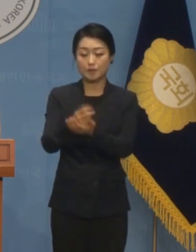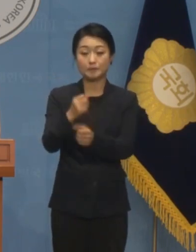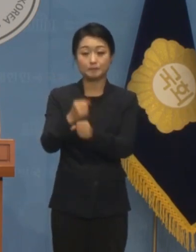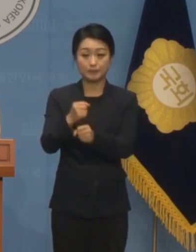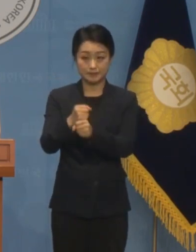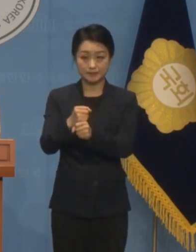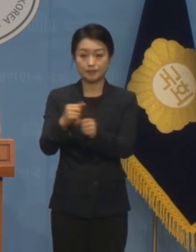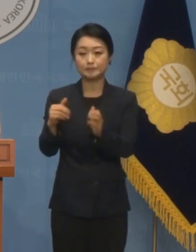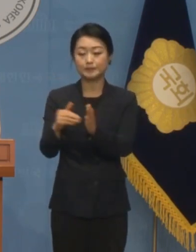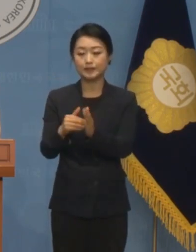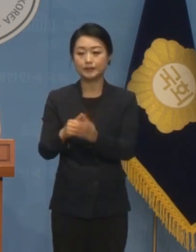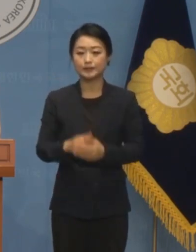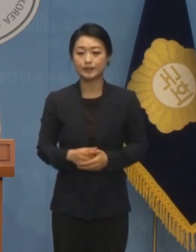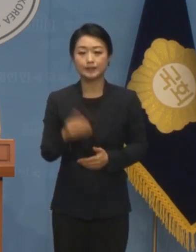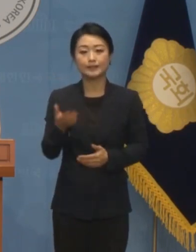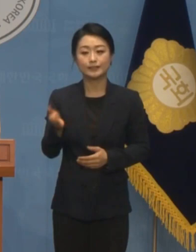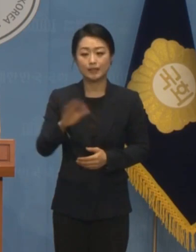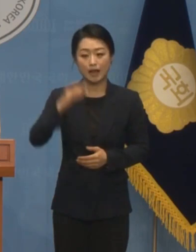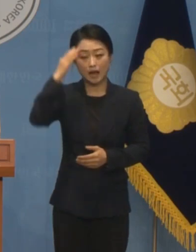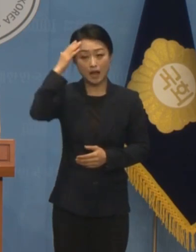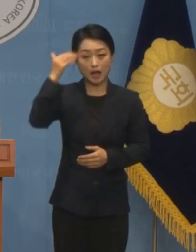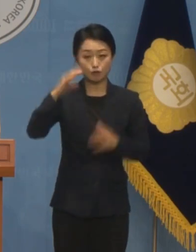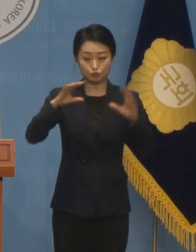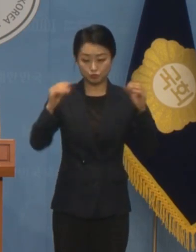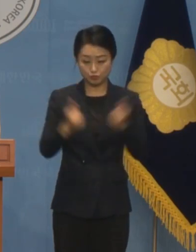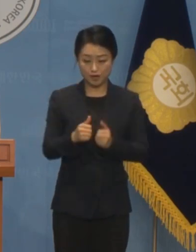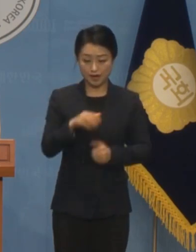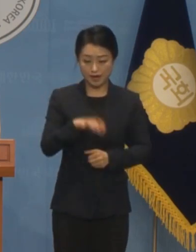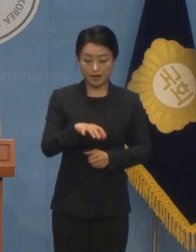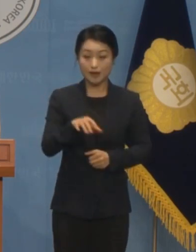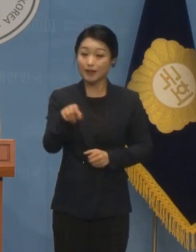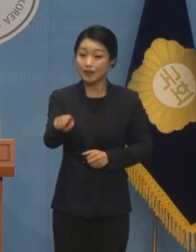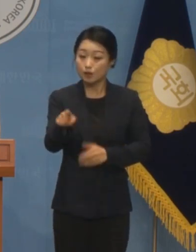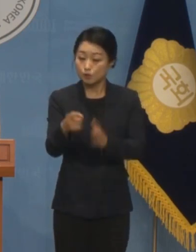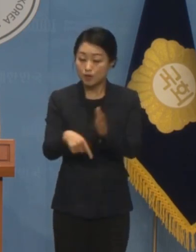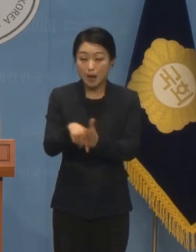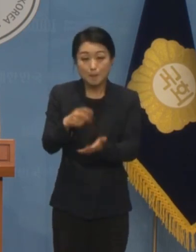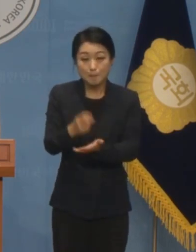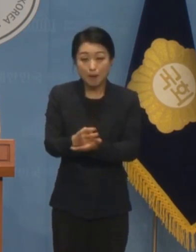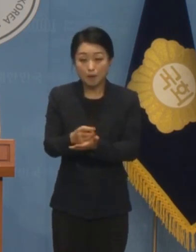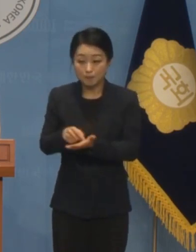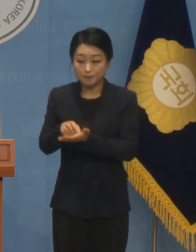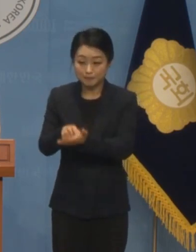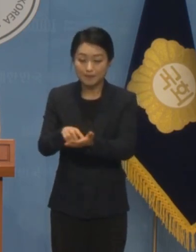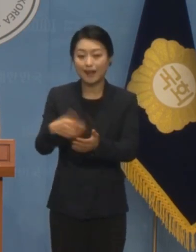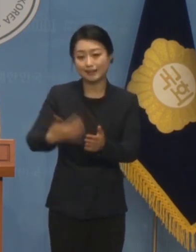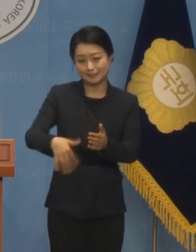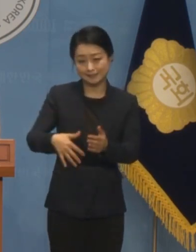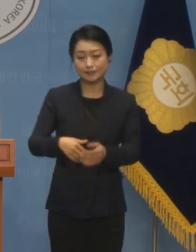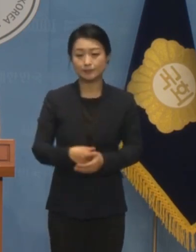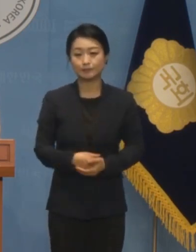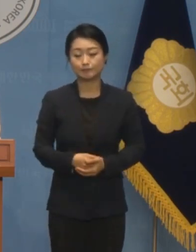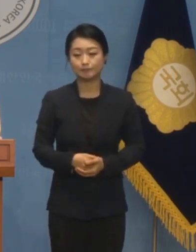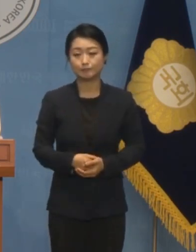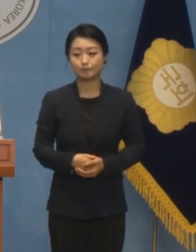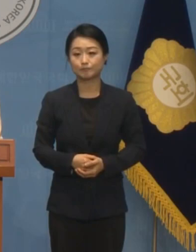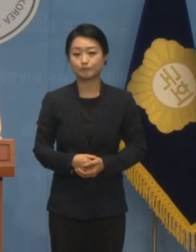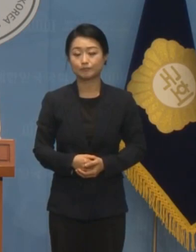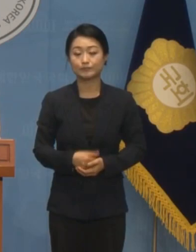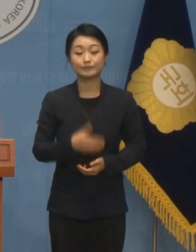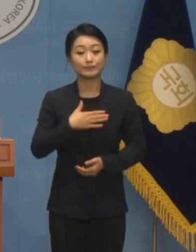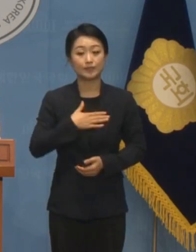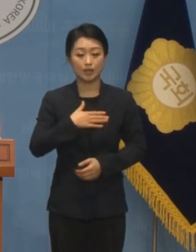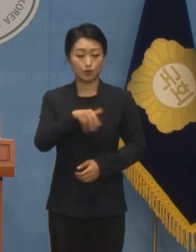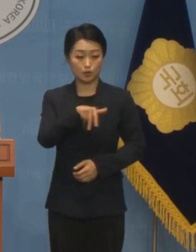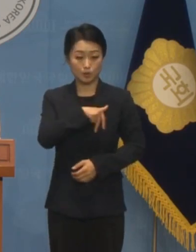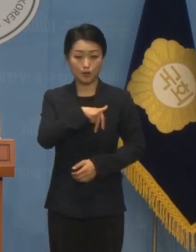명시하고 있습니다. 하지만 우리 국회는 아직도 이를 위한 입법을 하고 있지 않습니다. 저는